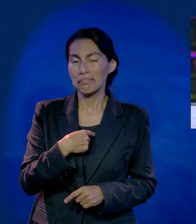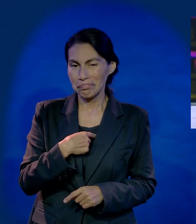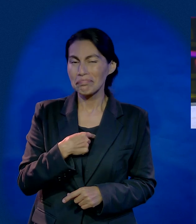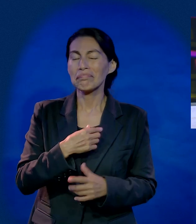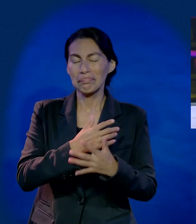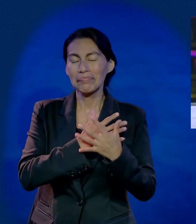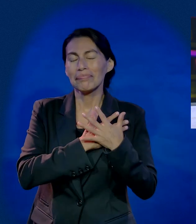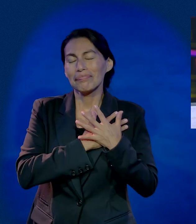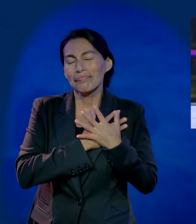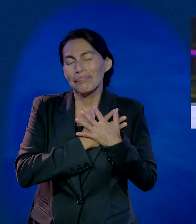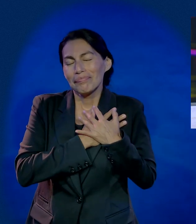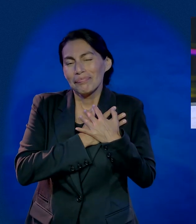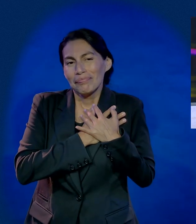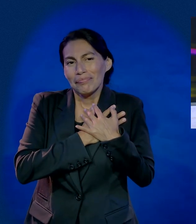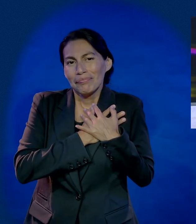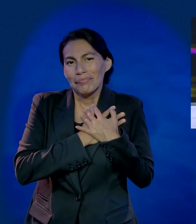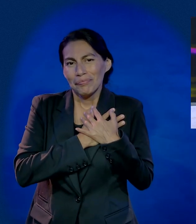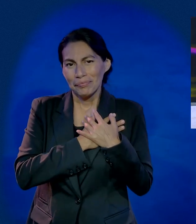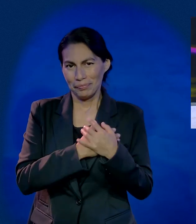Pero ¿saben qué?